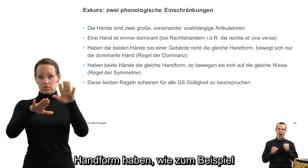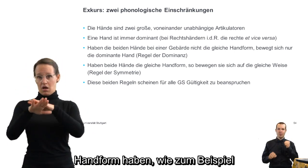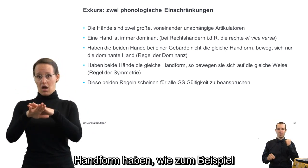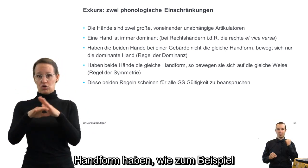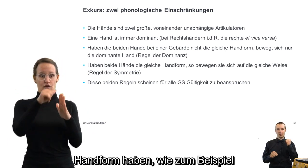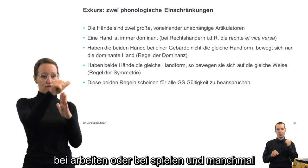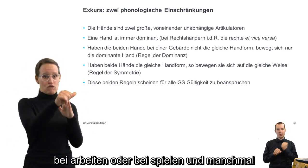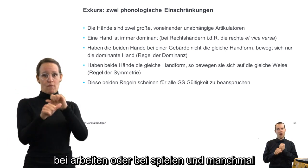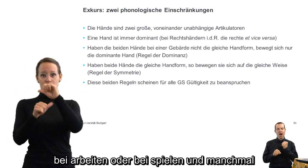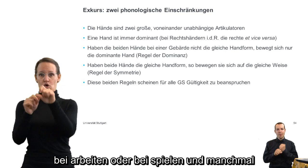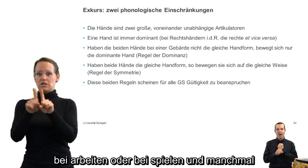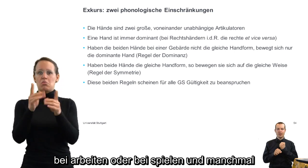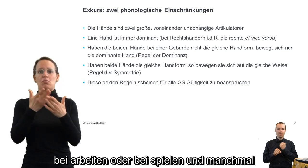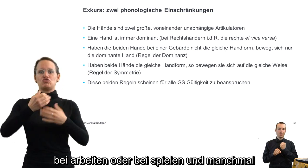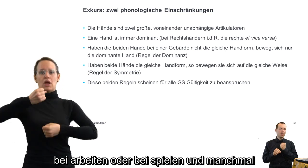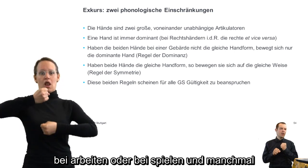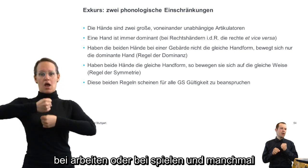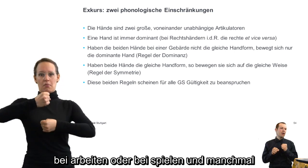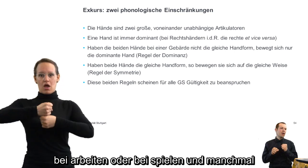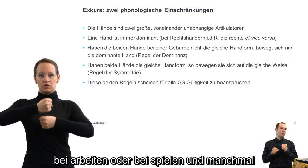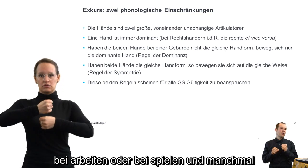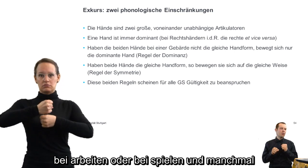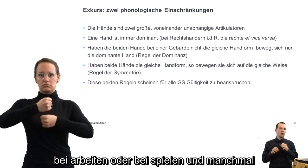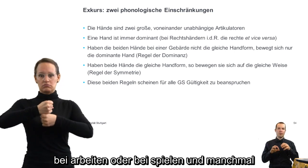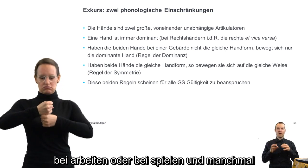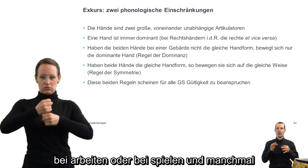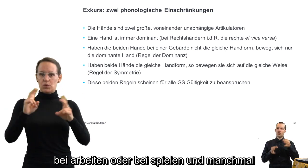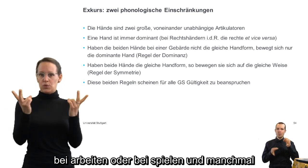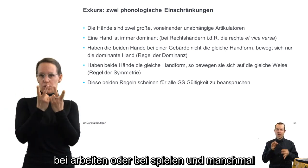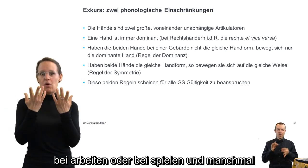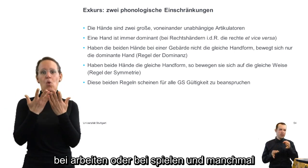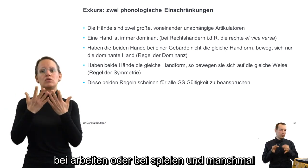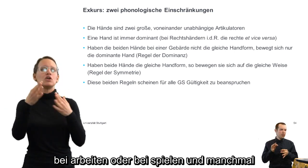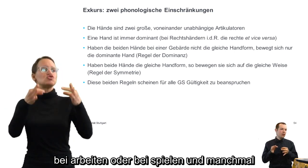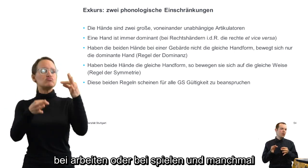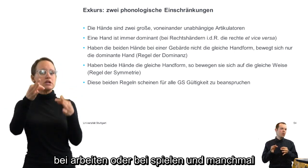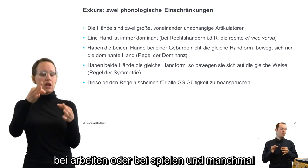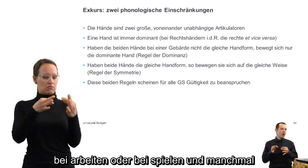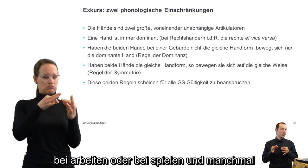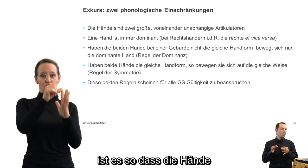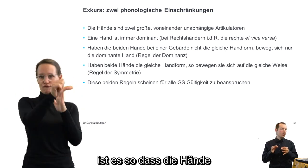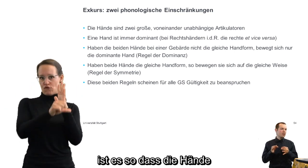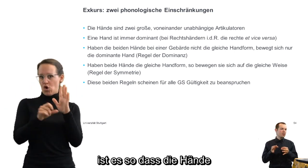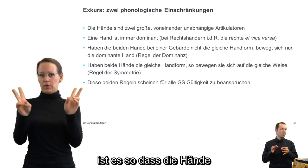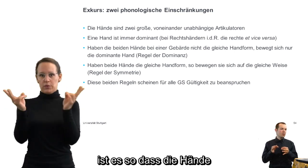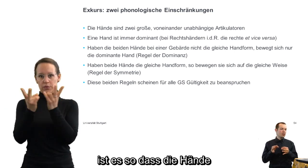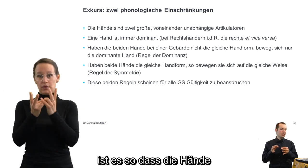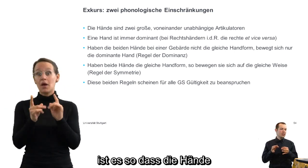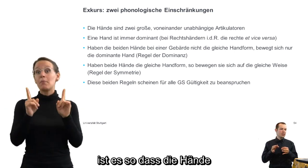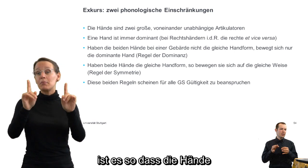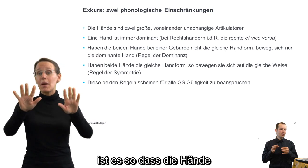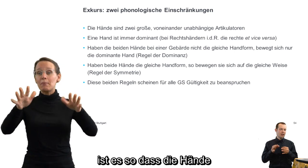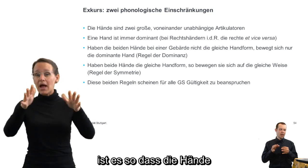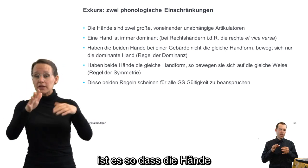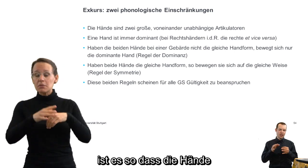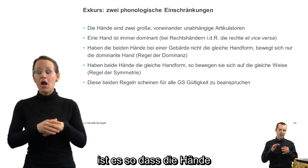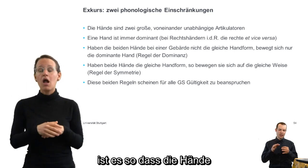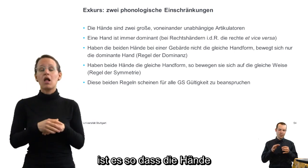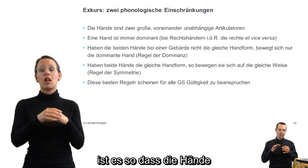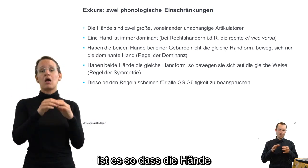Handform haben, wie zum Beispiel bei Arbeiten oder bei Spielen. Und manchmal ist es so, dass